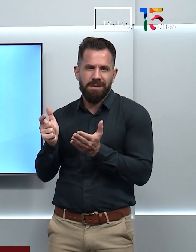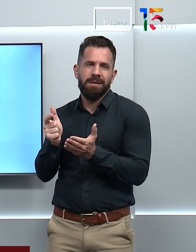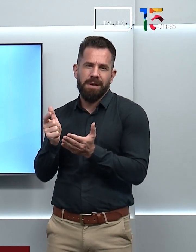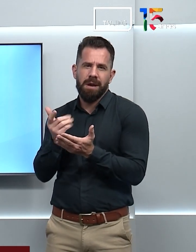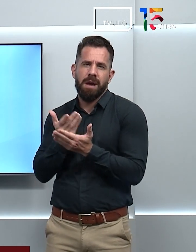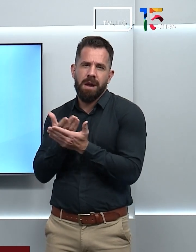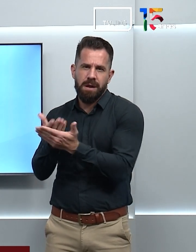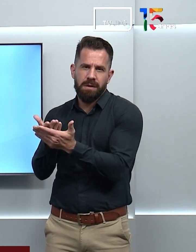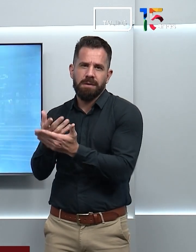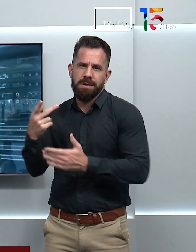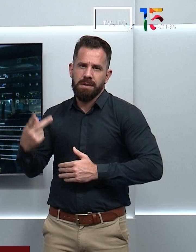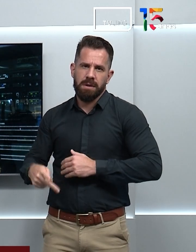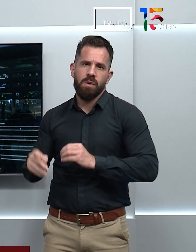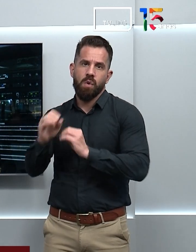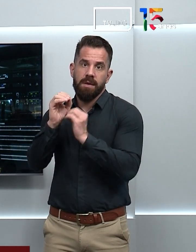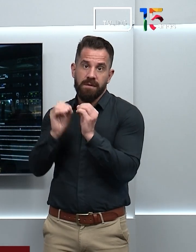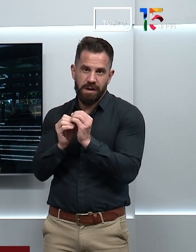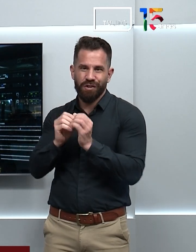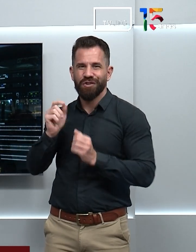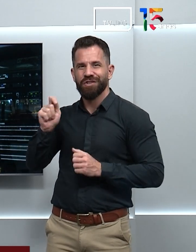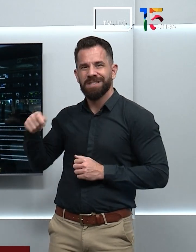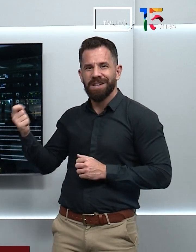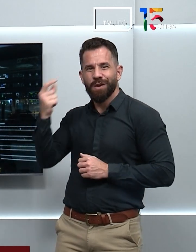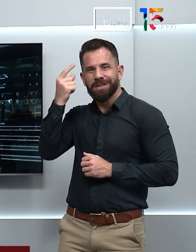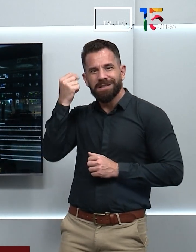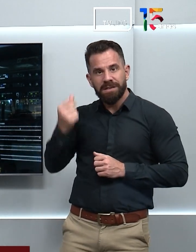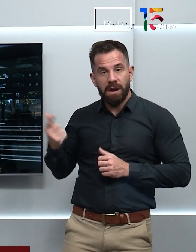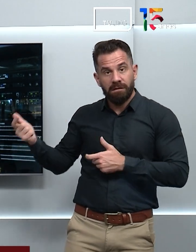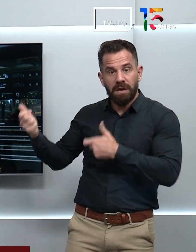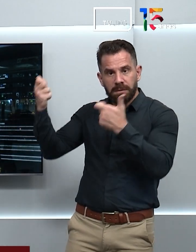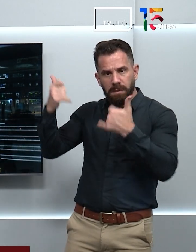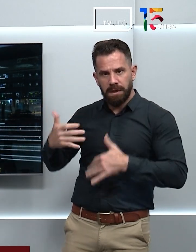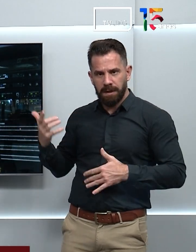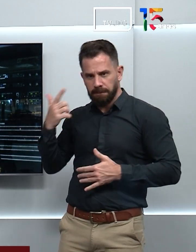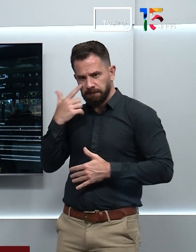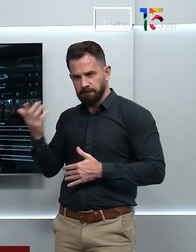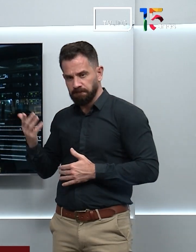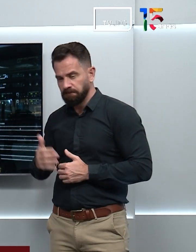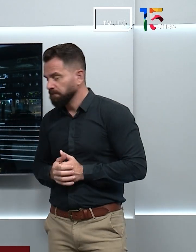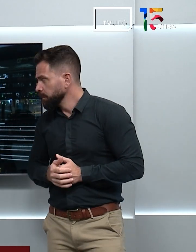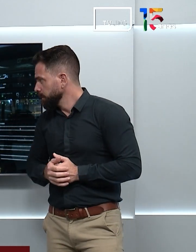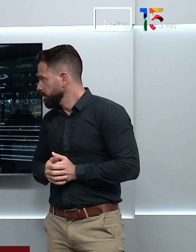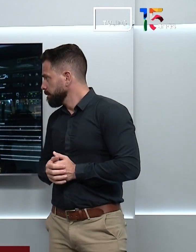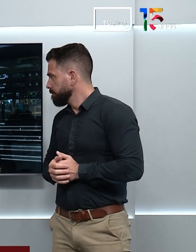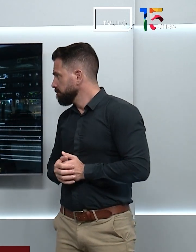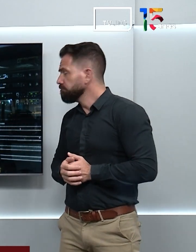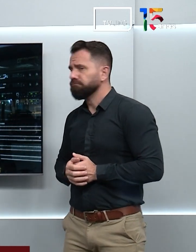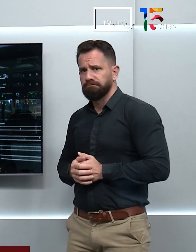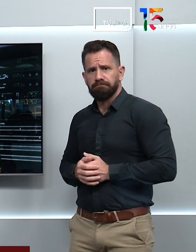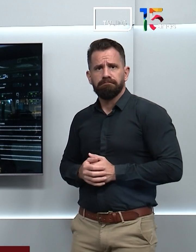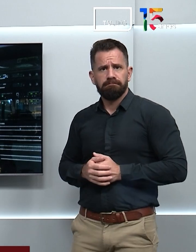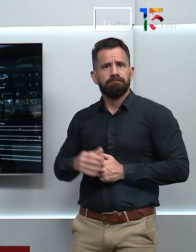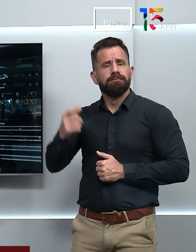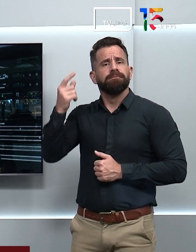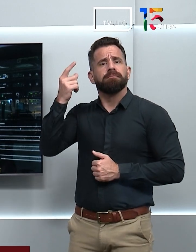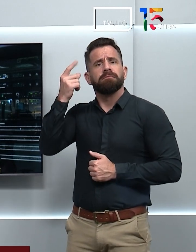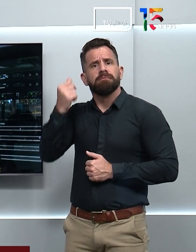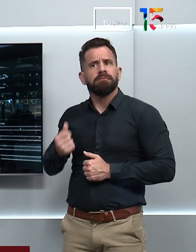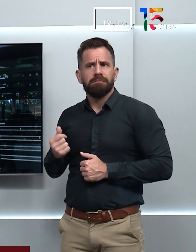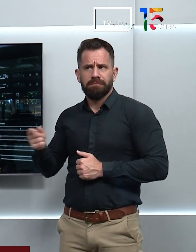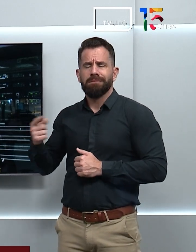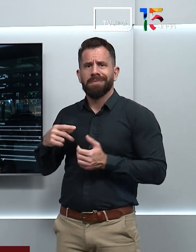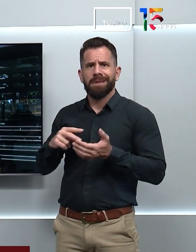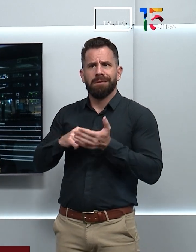jornalismo da UFG, que vai contar mais para a gente sobre esse assunto. Sara, esse levantamento indica um perfil